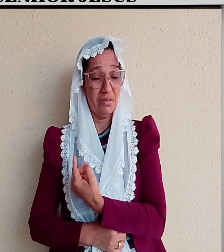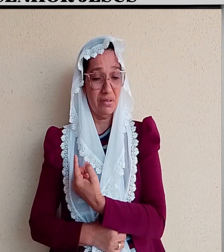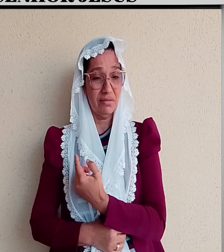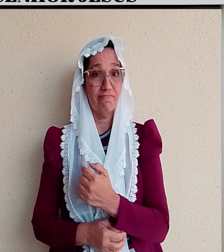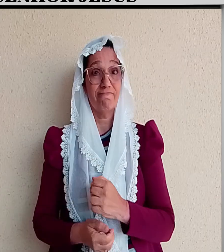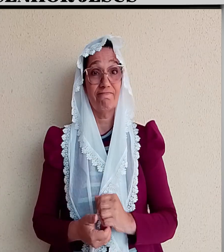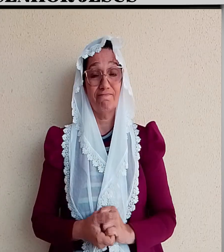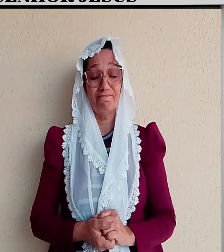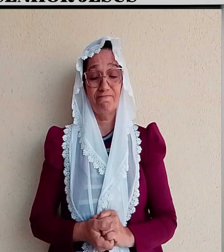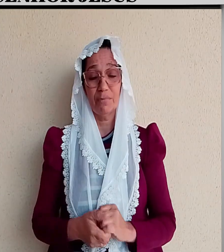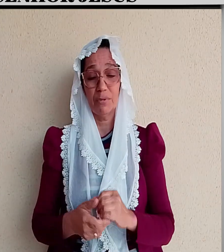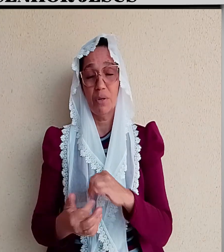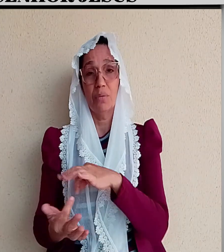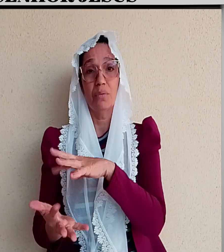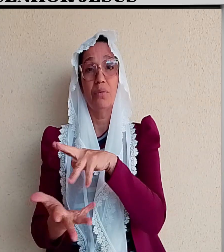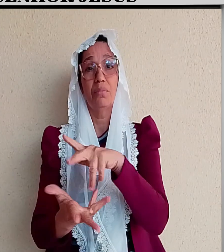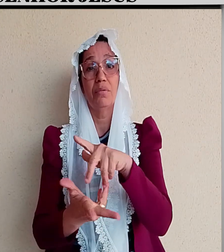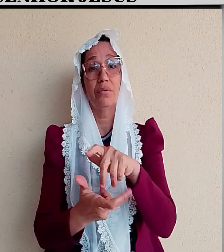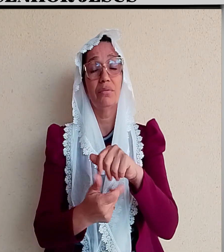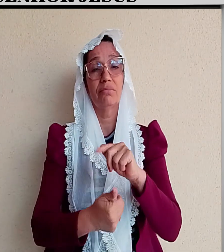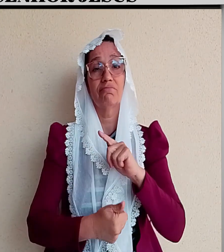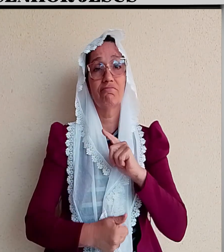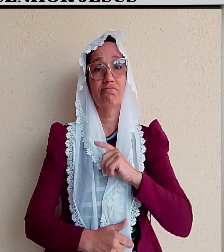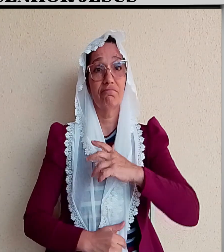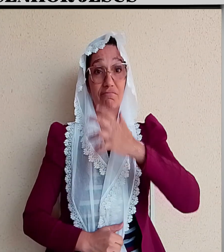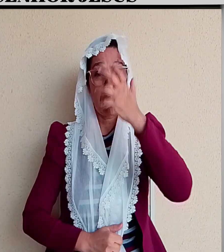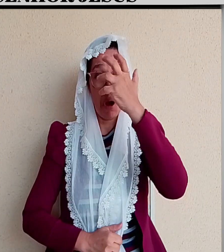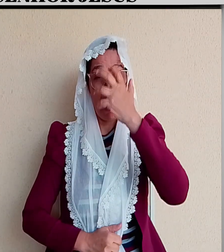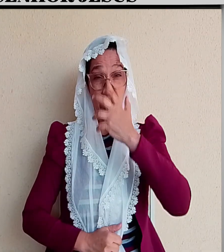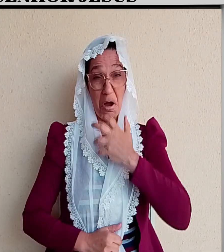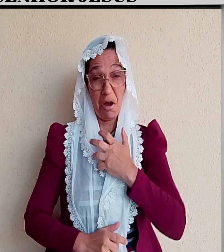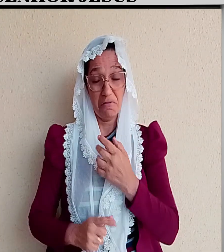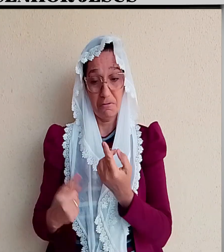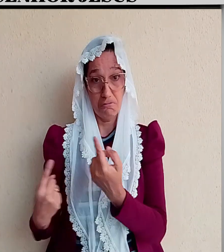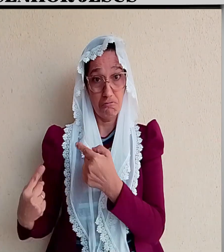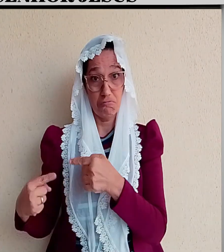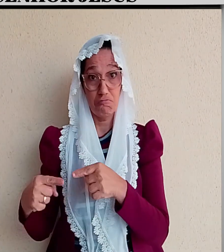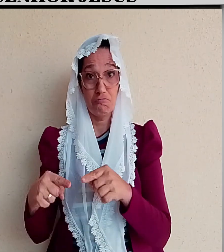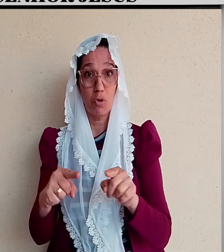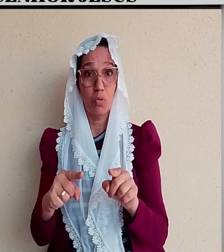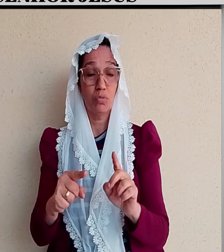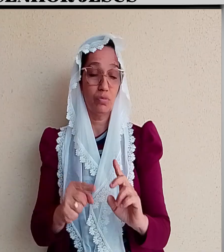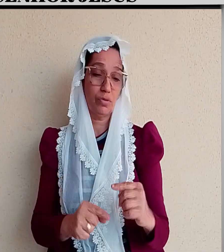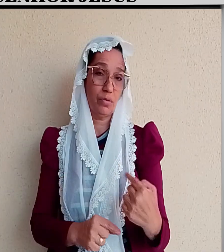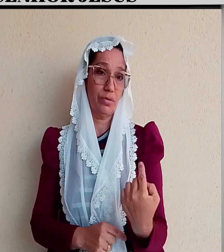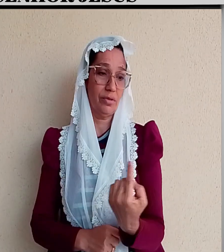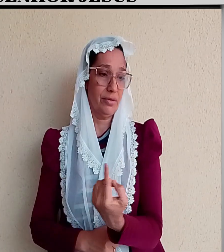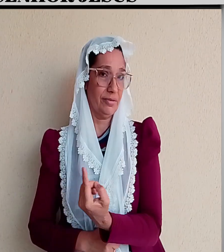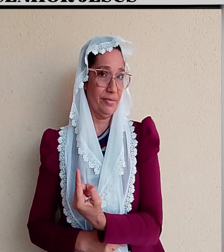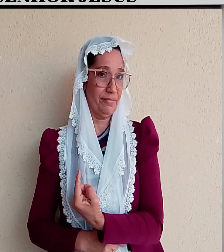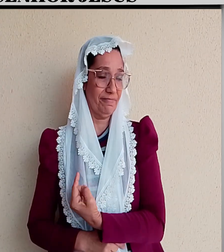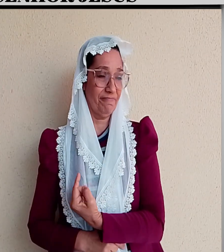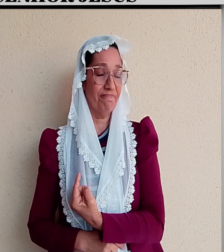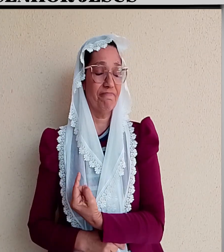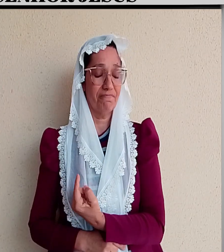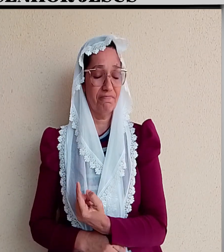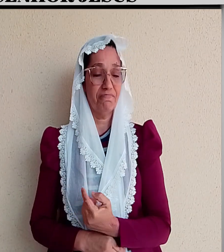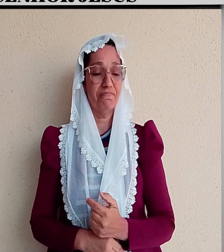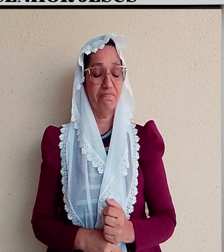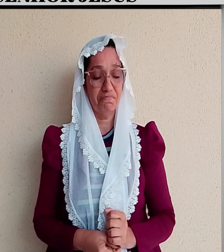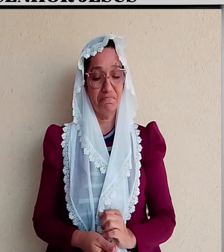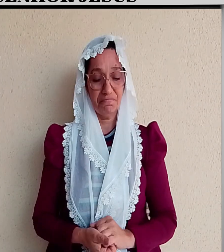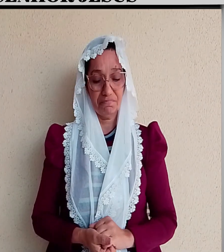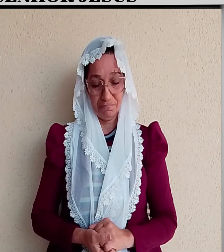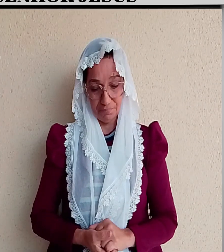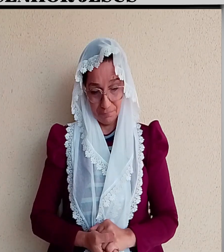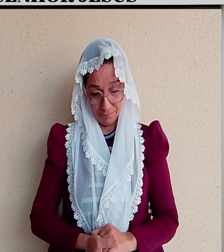ministros, que os olhos dos ministros serão os seus olhos, que a boca deles serão a boca de Deus, que